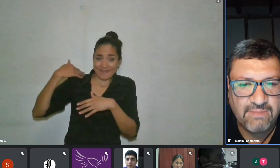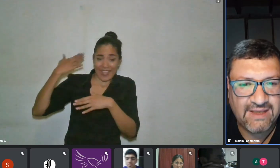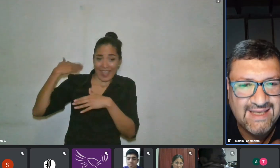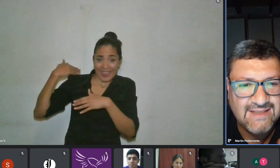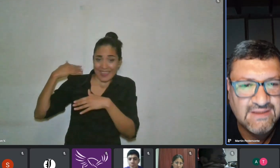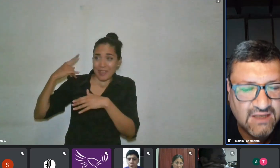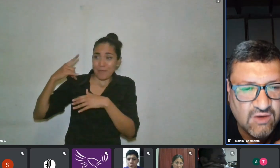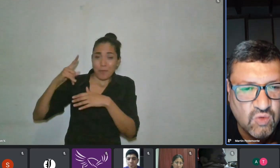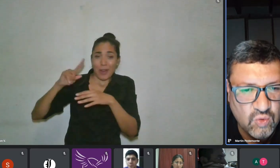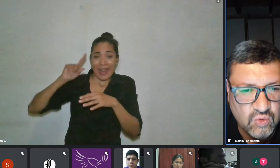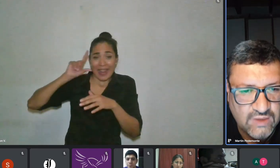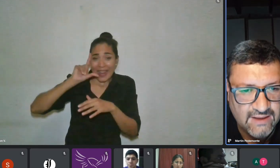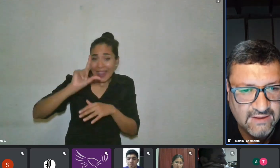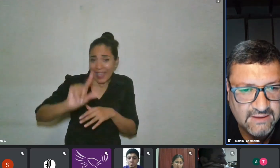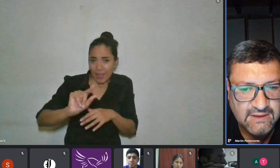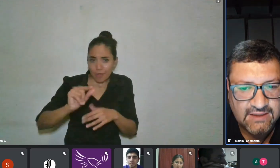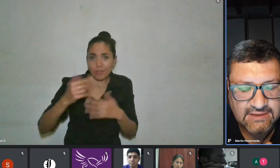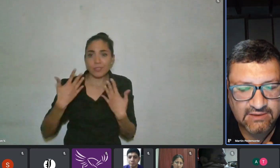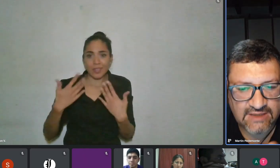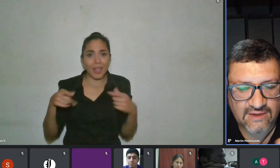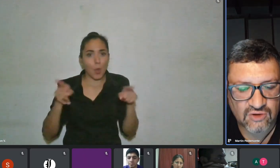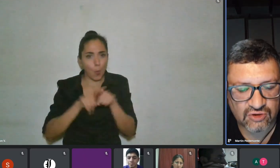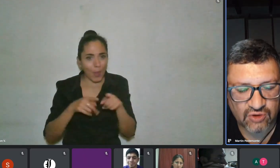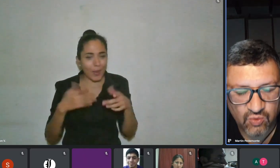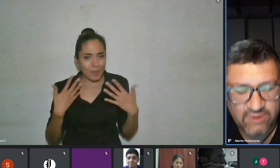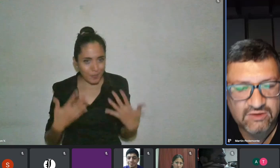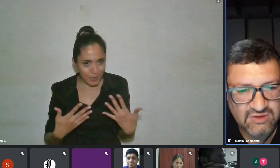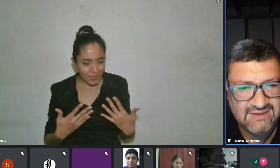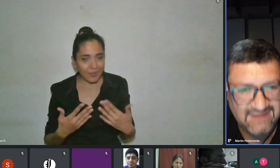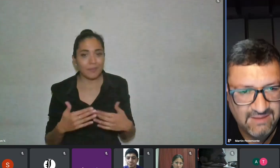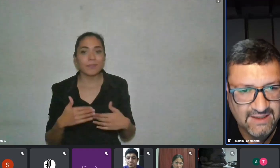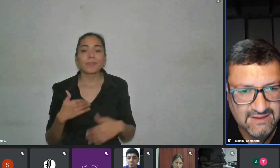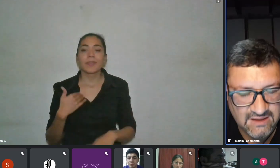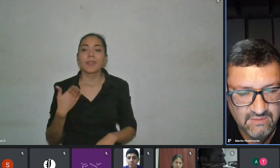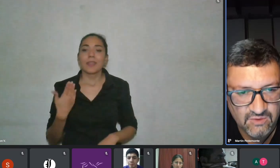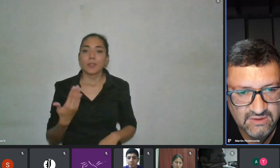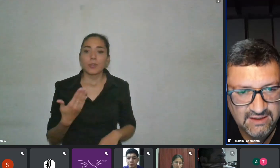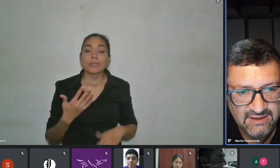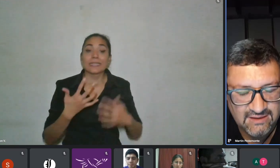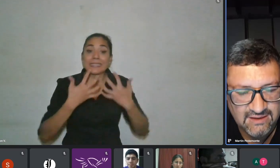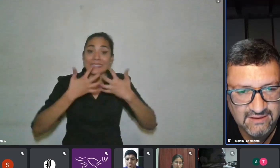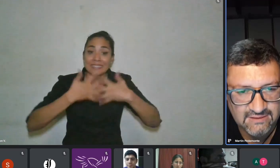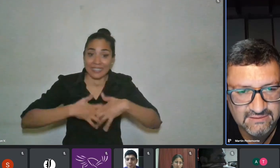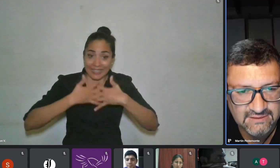mucha experiencia cultural. O sea, nosotros, nuestro sistema que tenemos